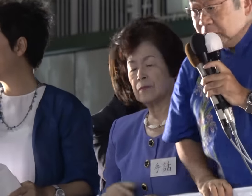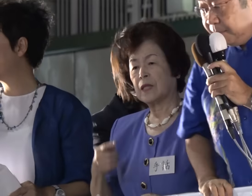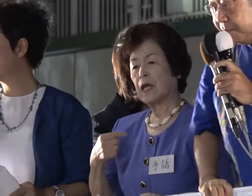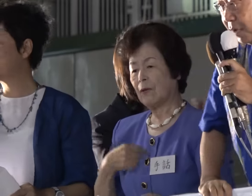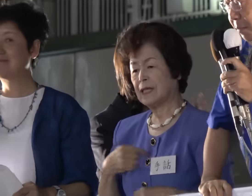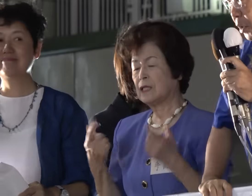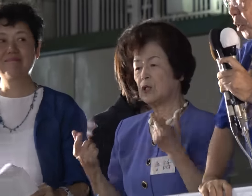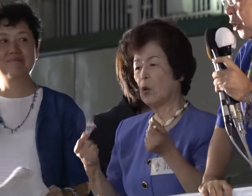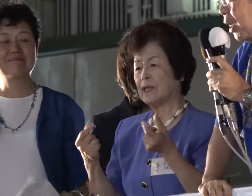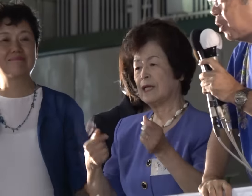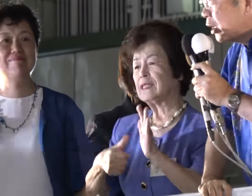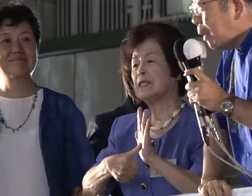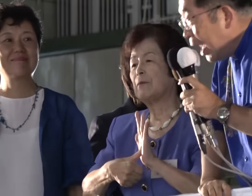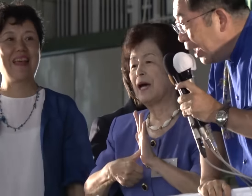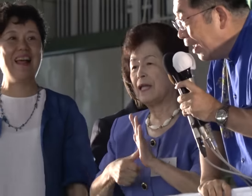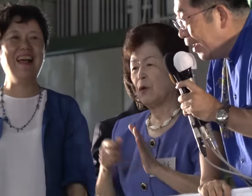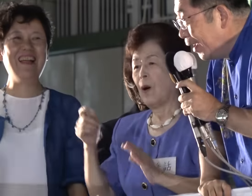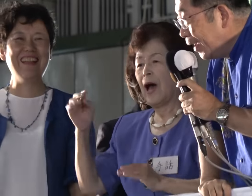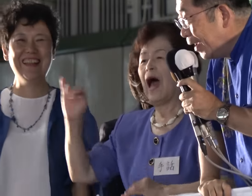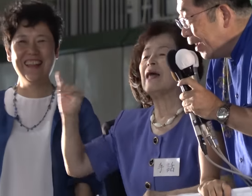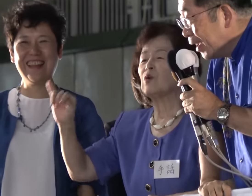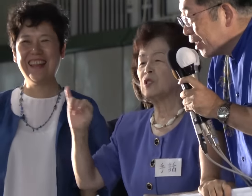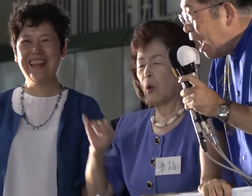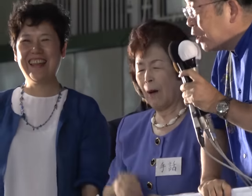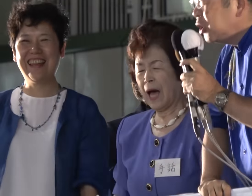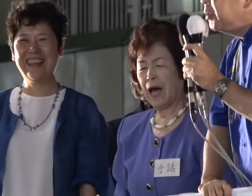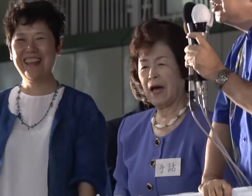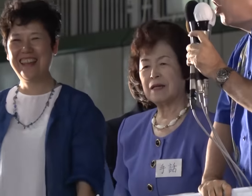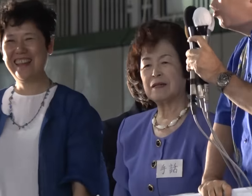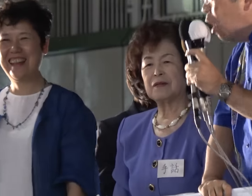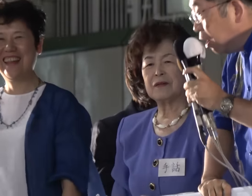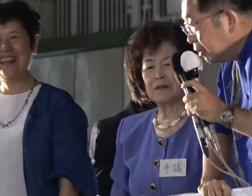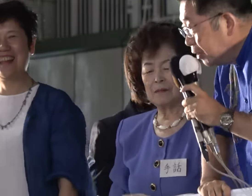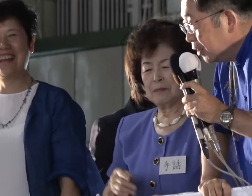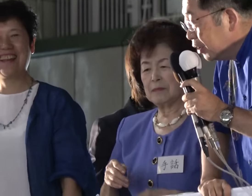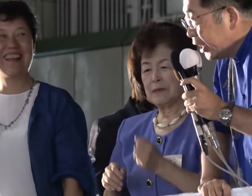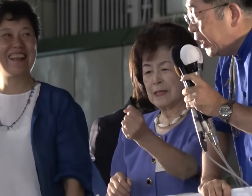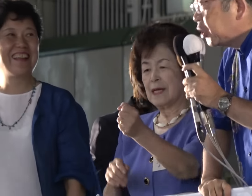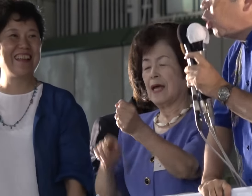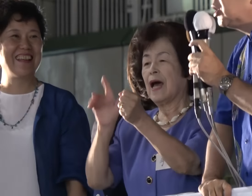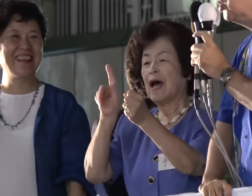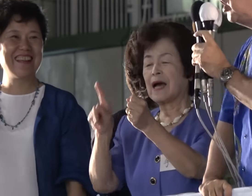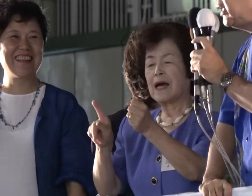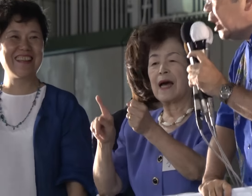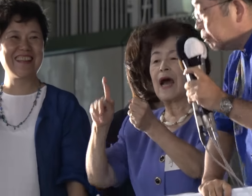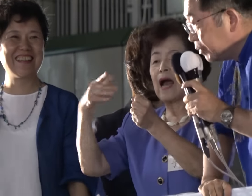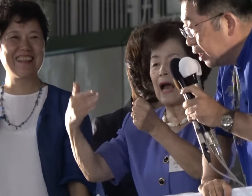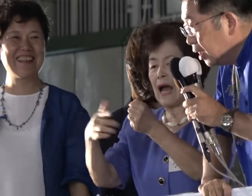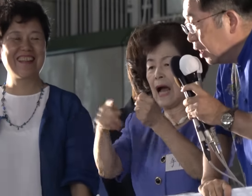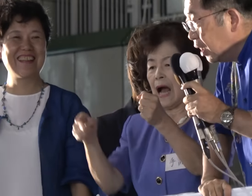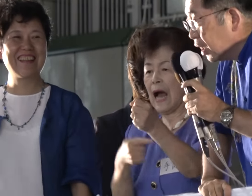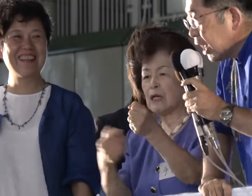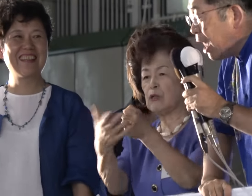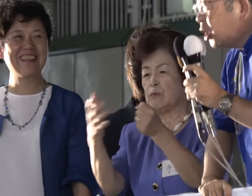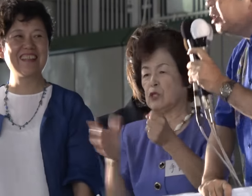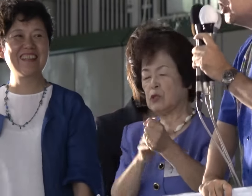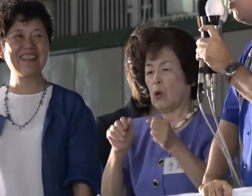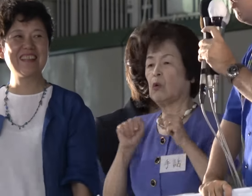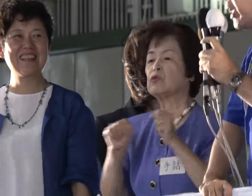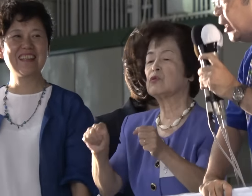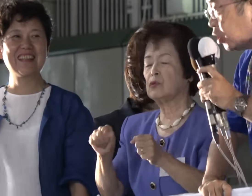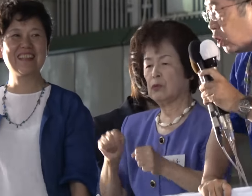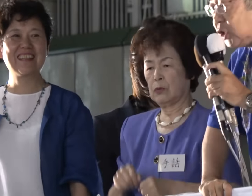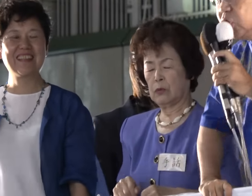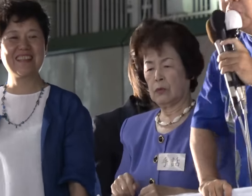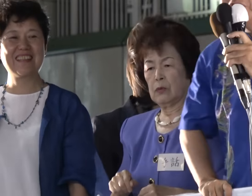私と同じ名字のあの方は、核武装を検討すると言って、核武